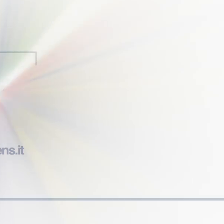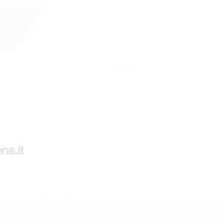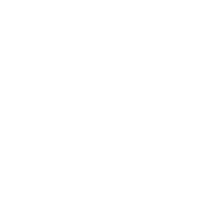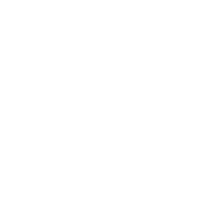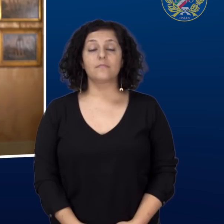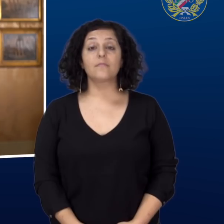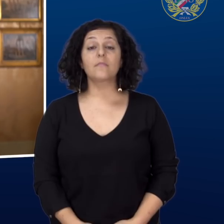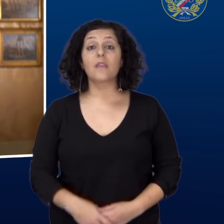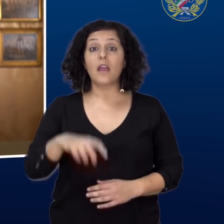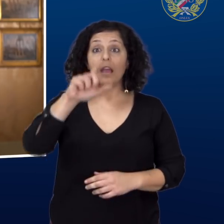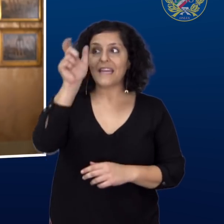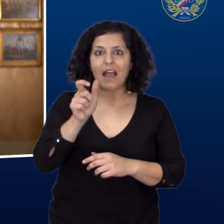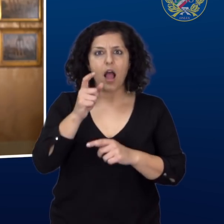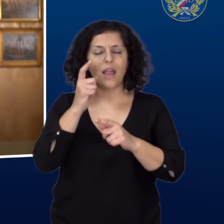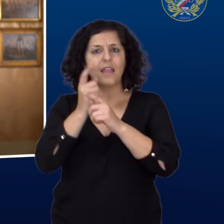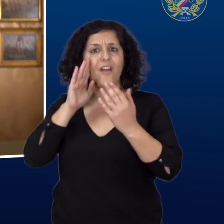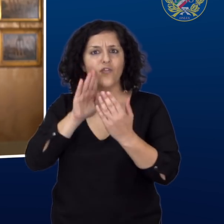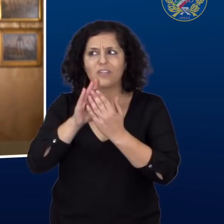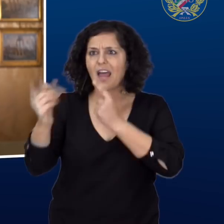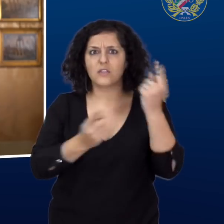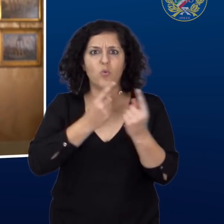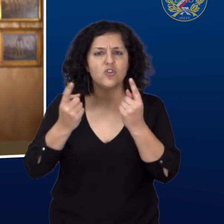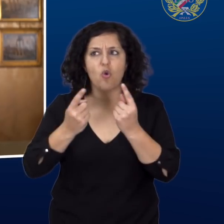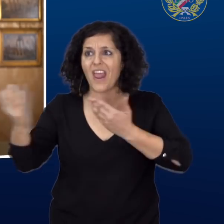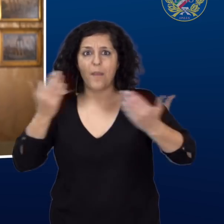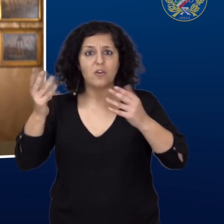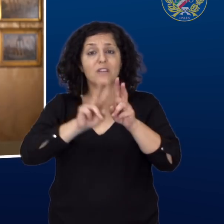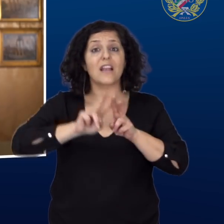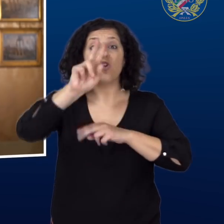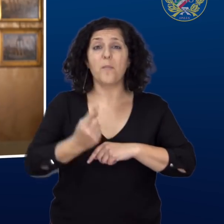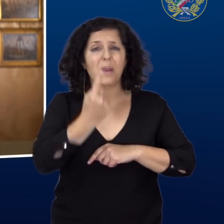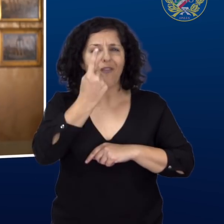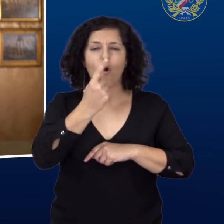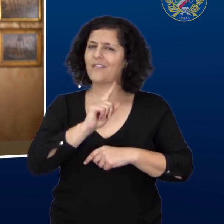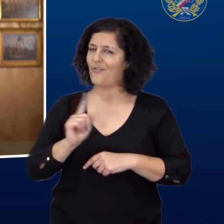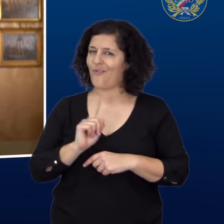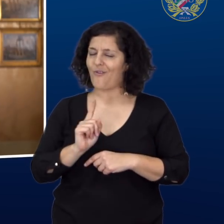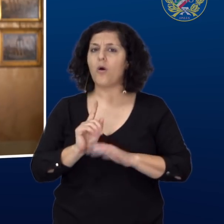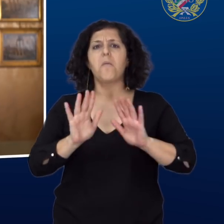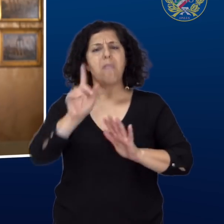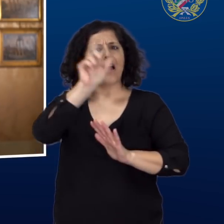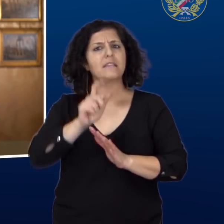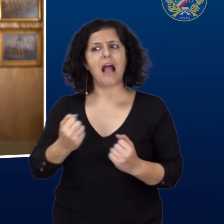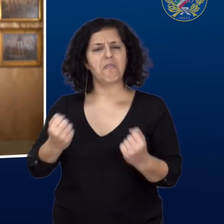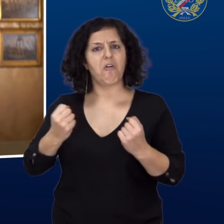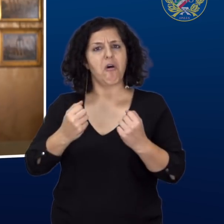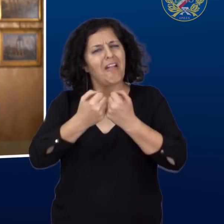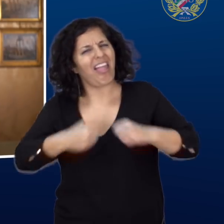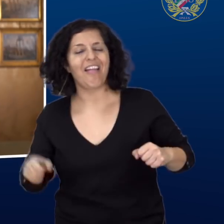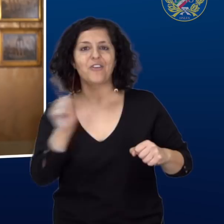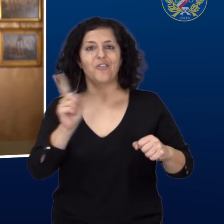Non è la prima volta che il nostro Paese si trova ad affrontare emergenze nazionali, ma siamo un Paese forte, un Paese che non si arrende.